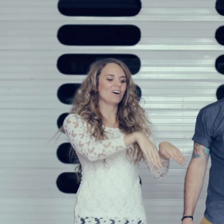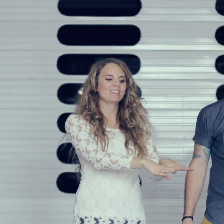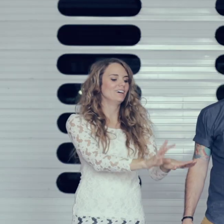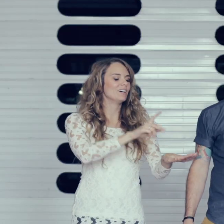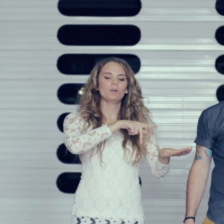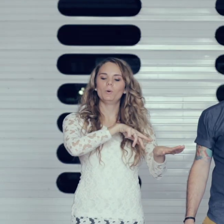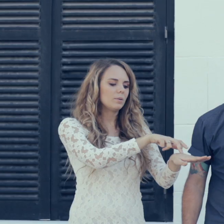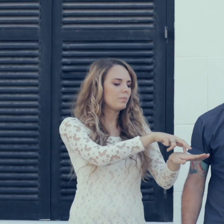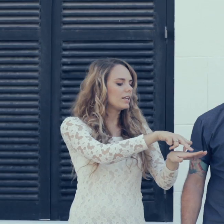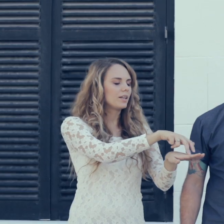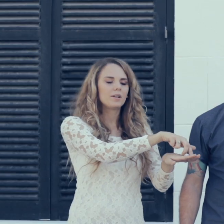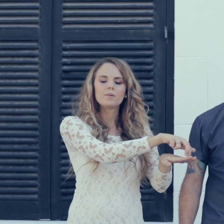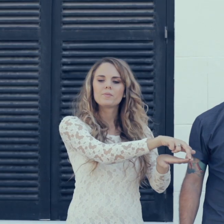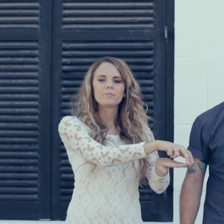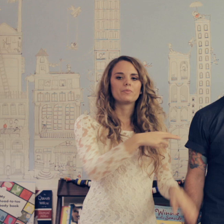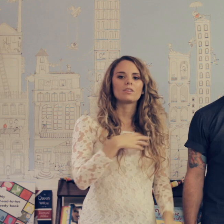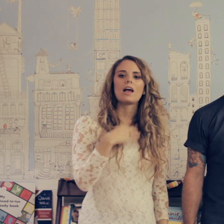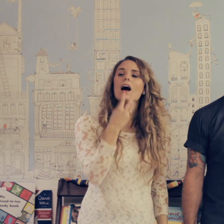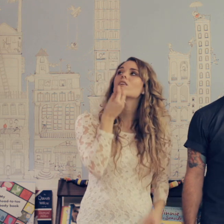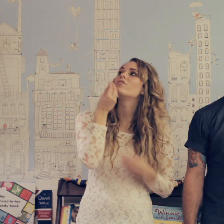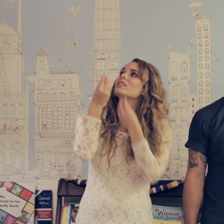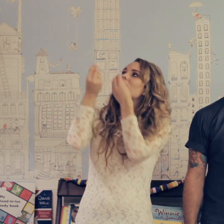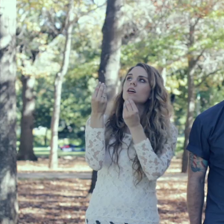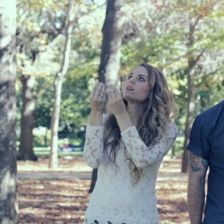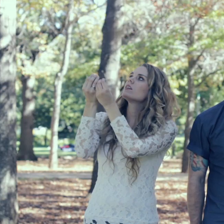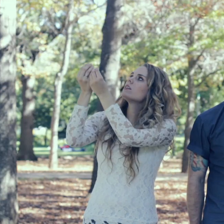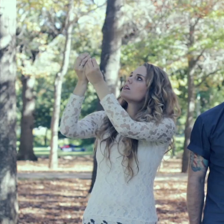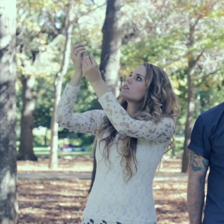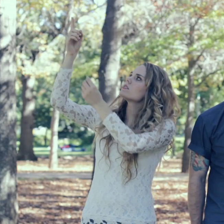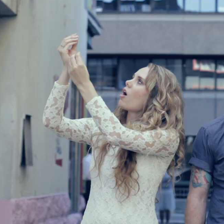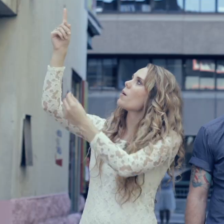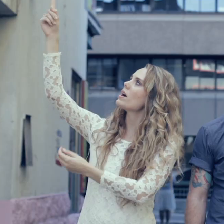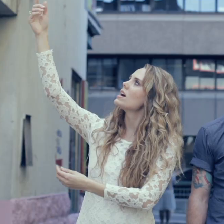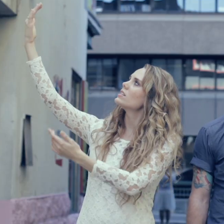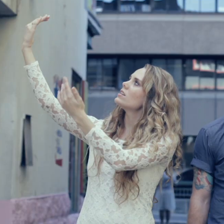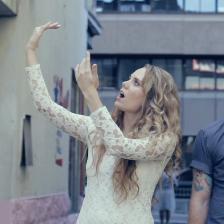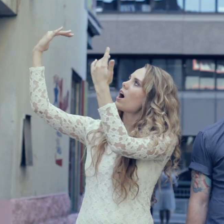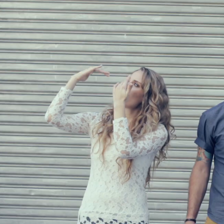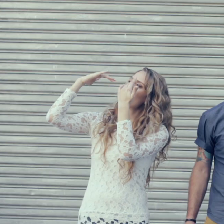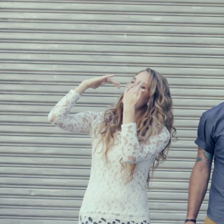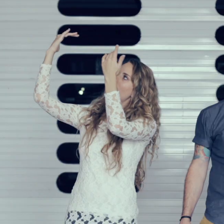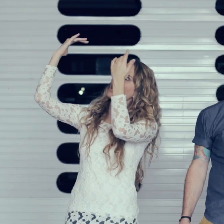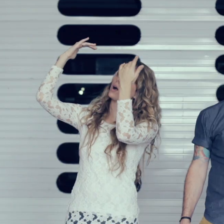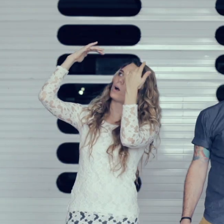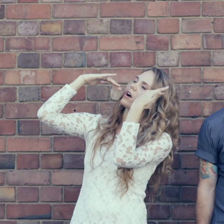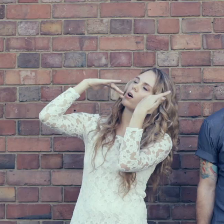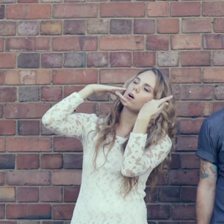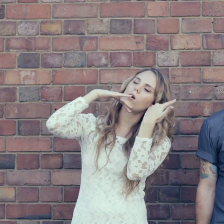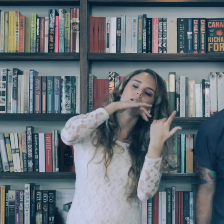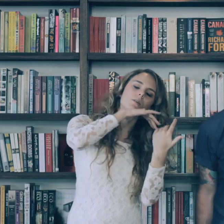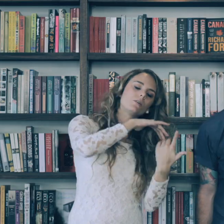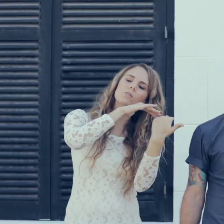die water loop nie. Ek verdrink eerder saam met